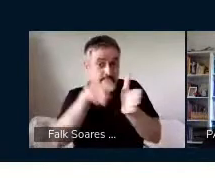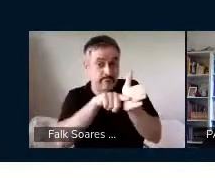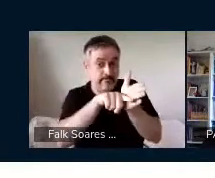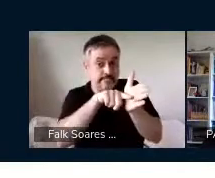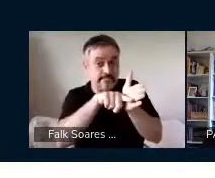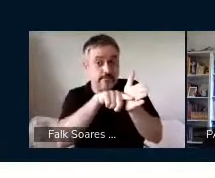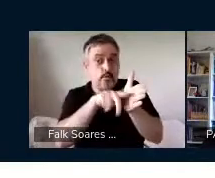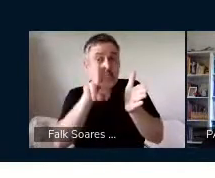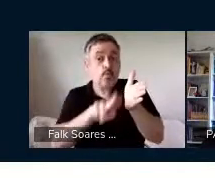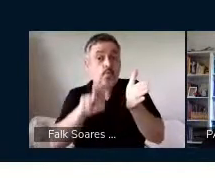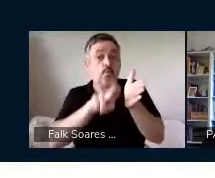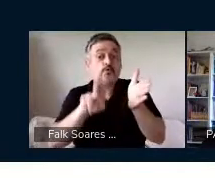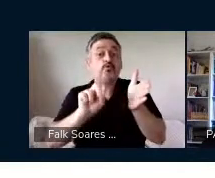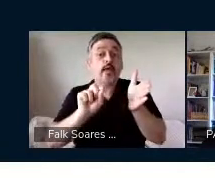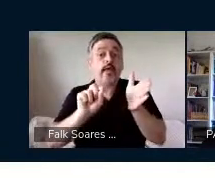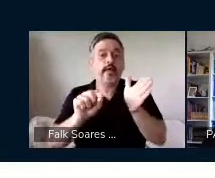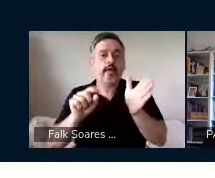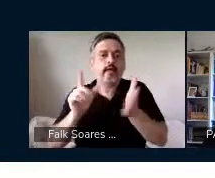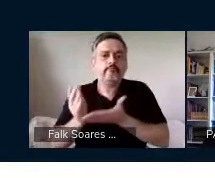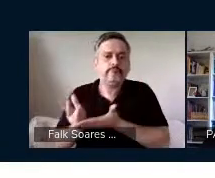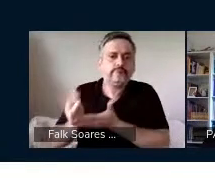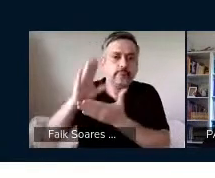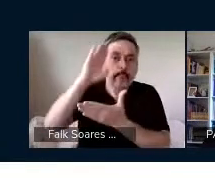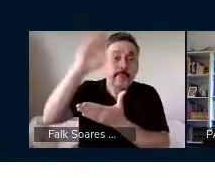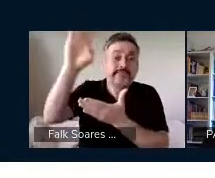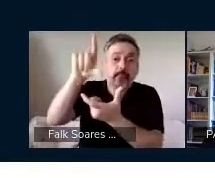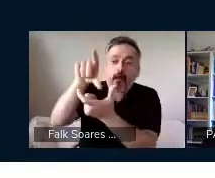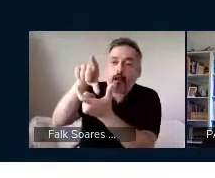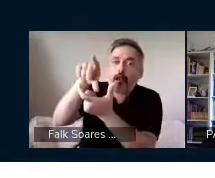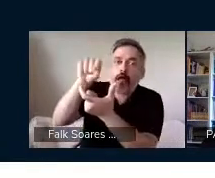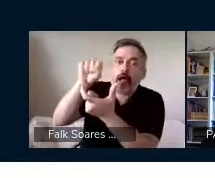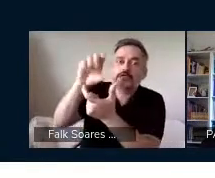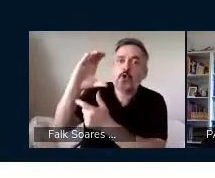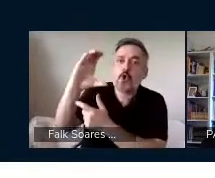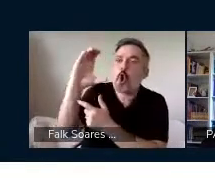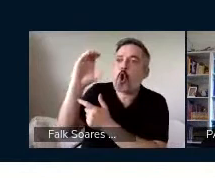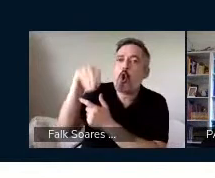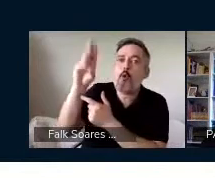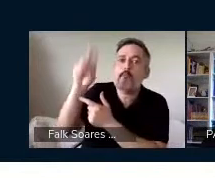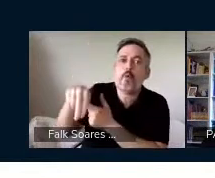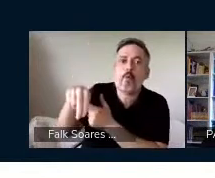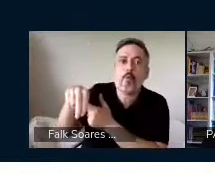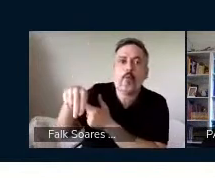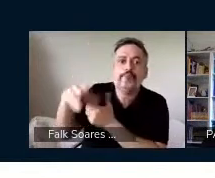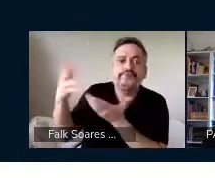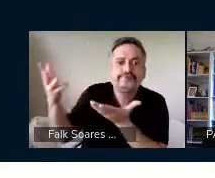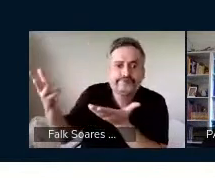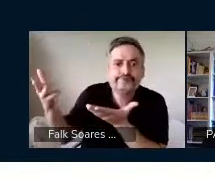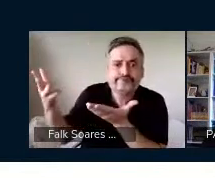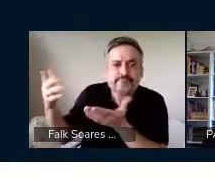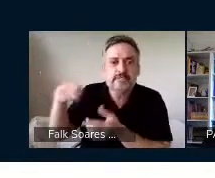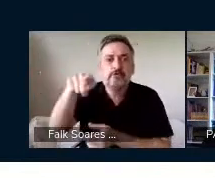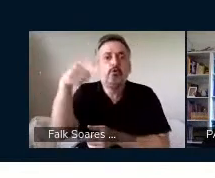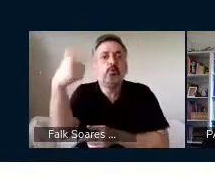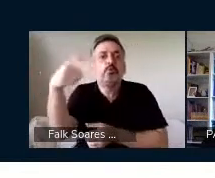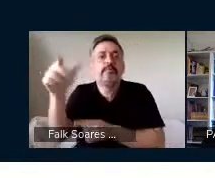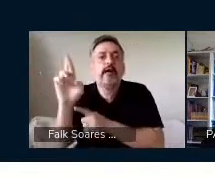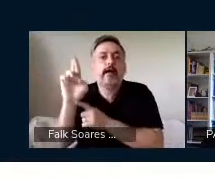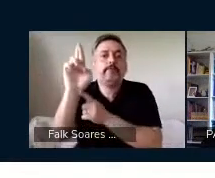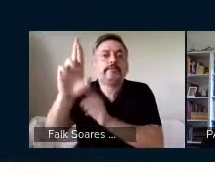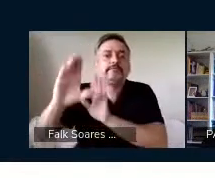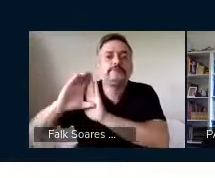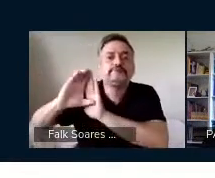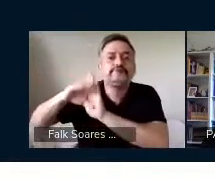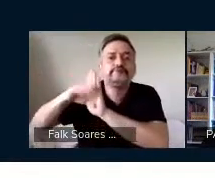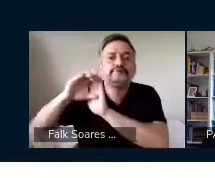perceber que na língua portuguesa, os termos pesquisados são usados em grande parte como